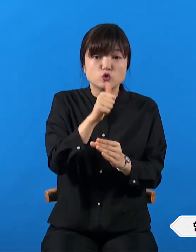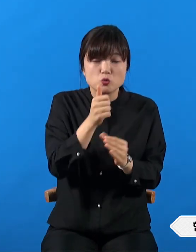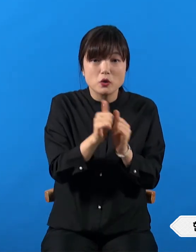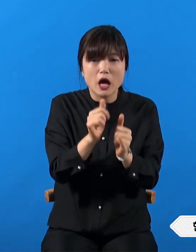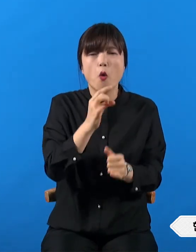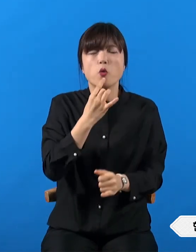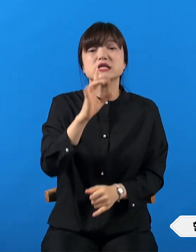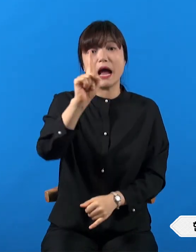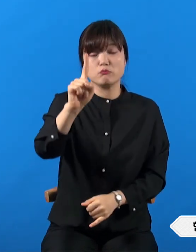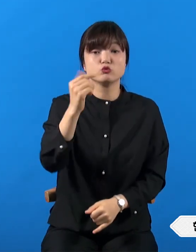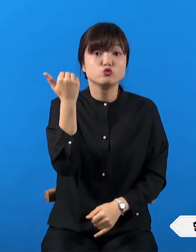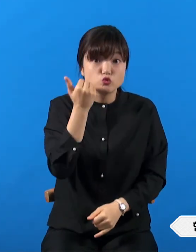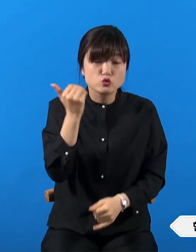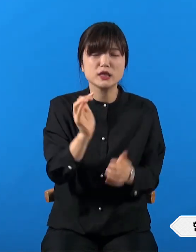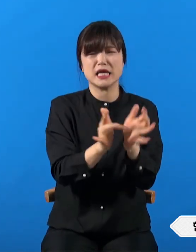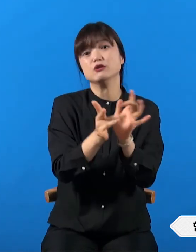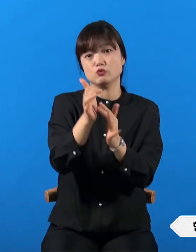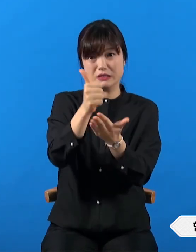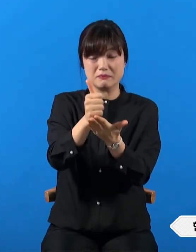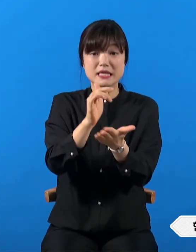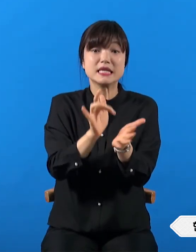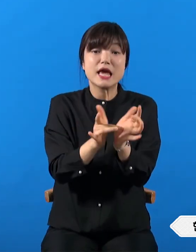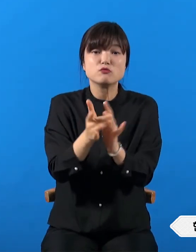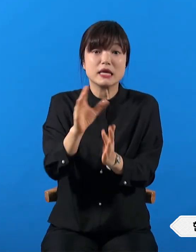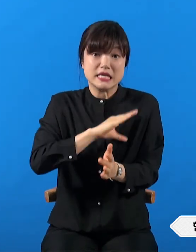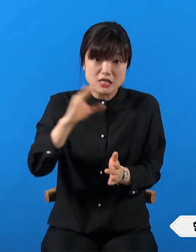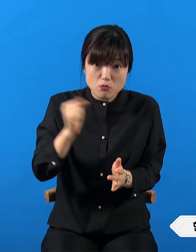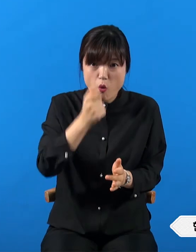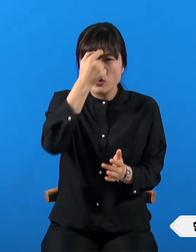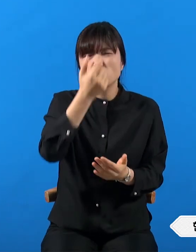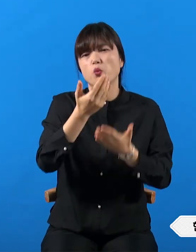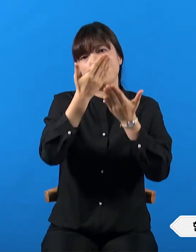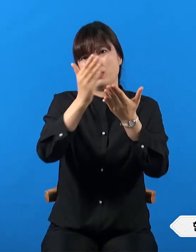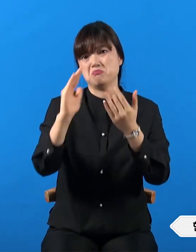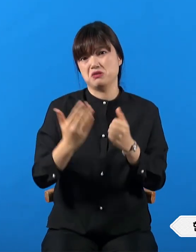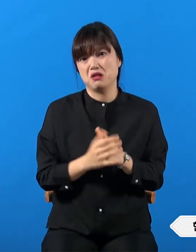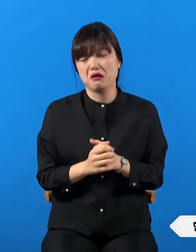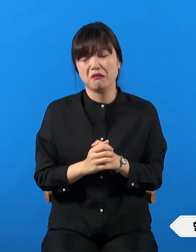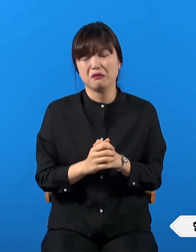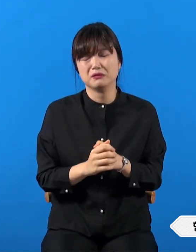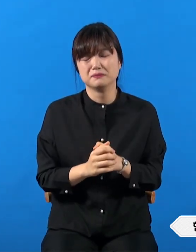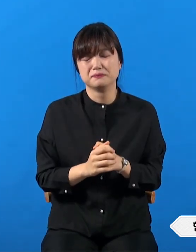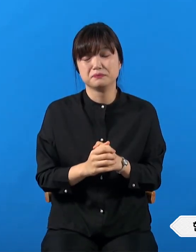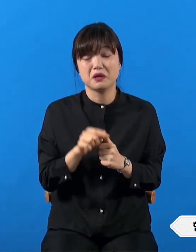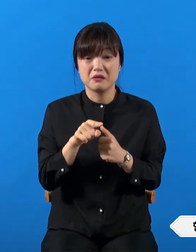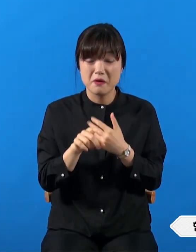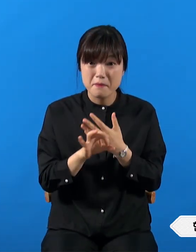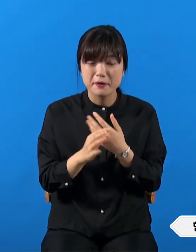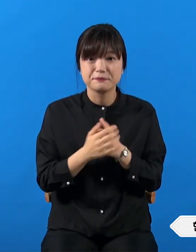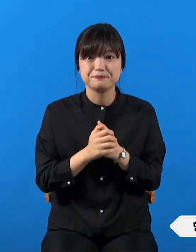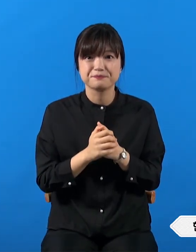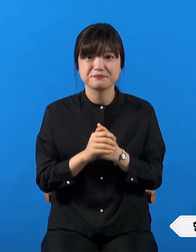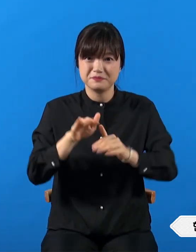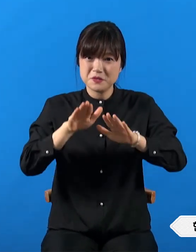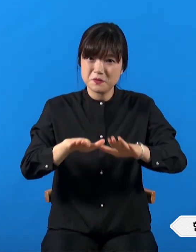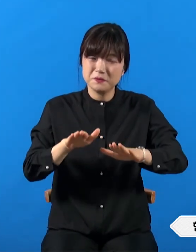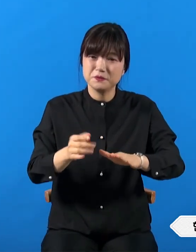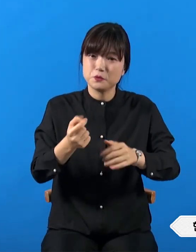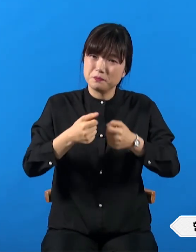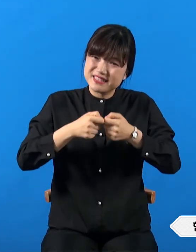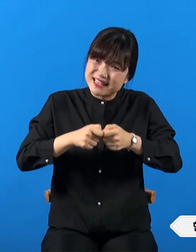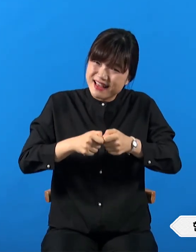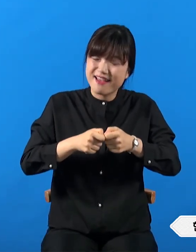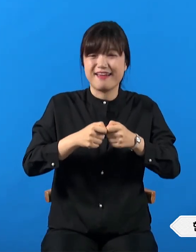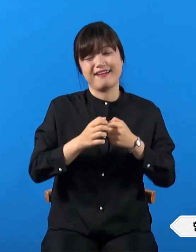한 분뿐이십니다. 그래서 예수님의 이름으로 기도하는 것입니다. 자, 그러면 이제 오늘은 조금